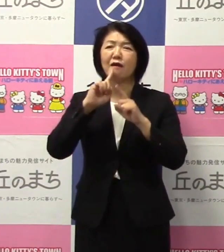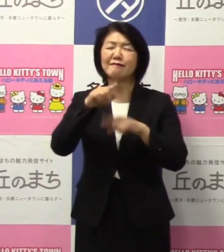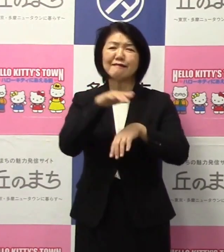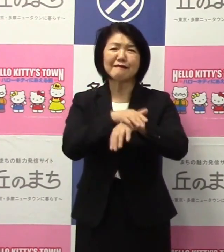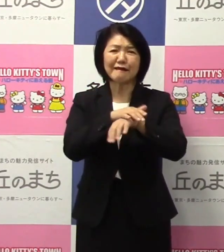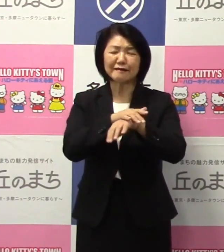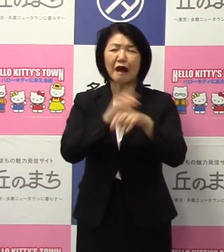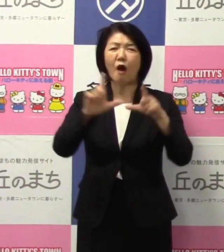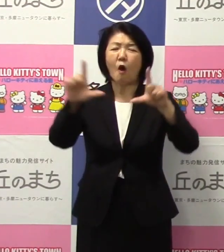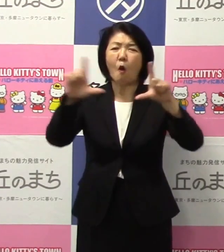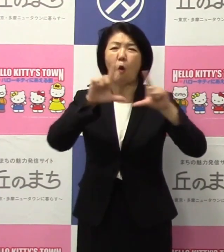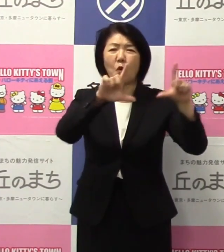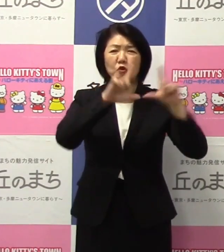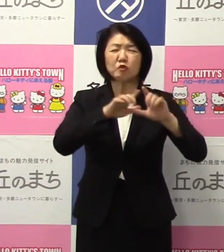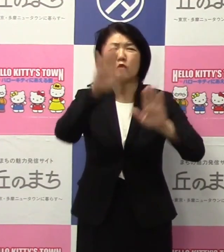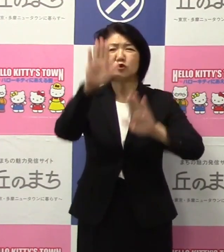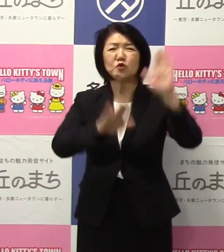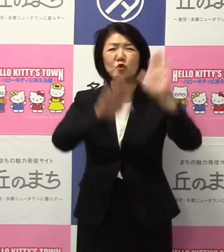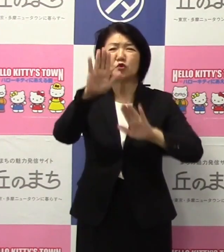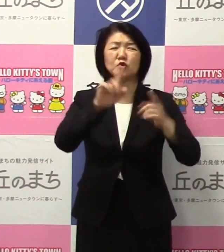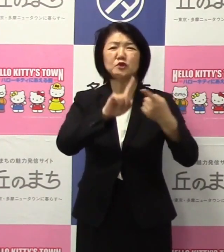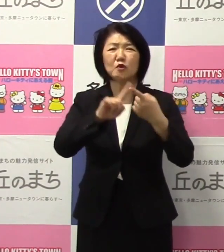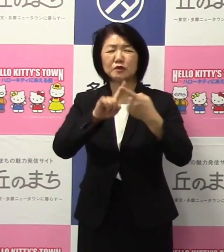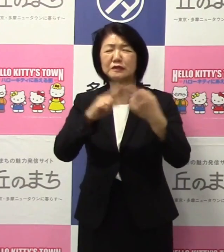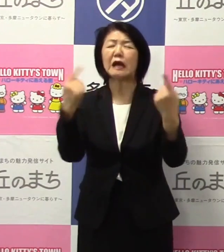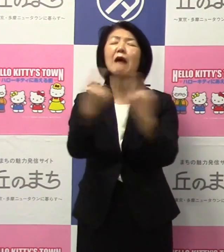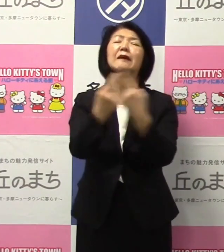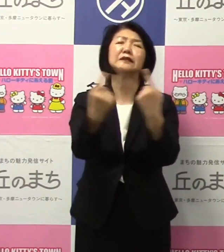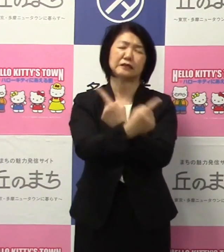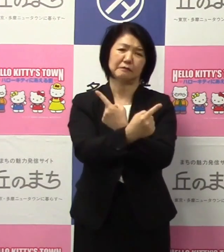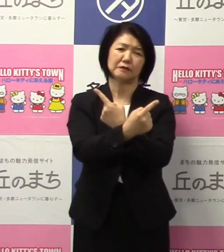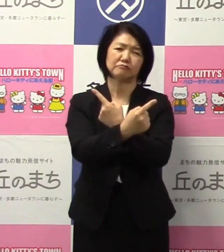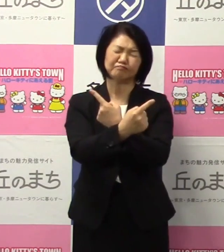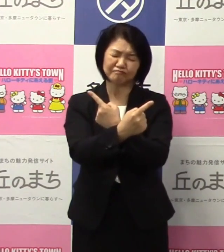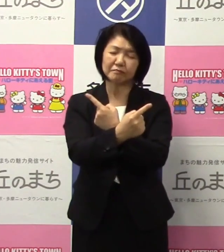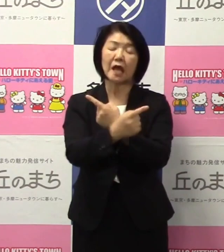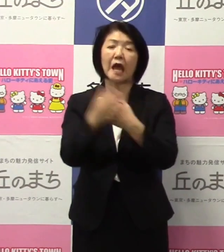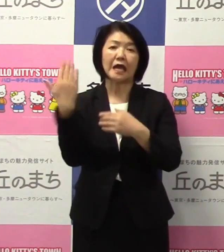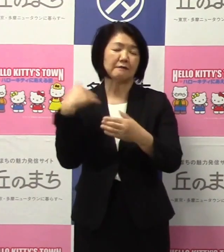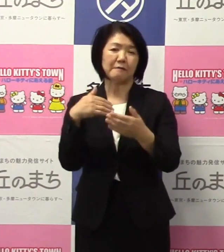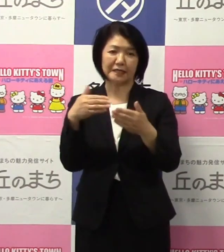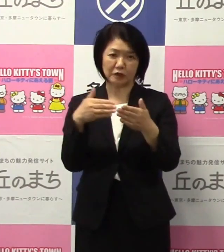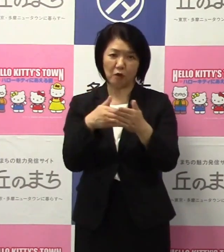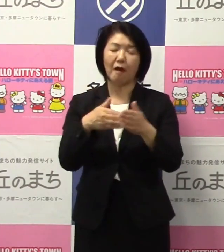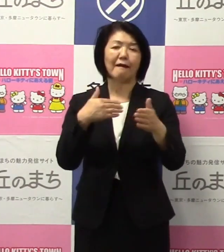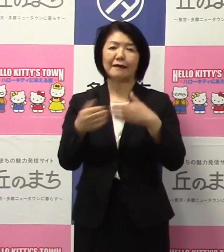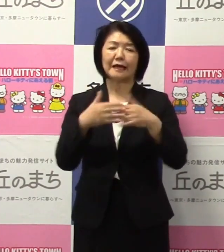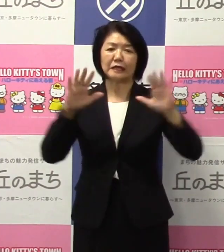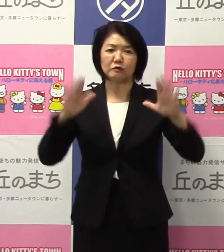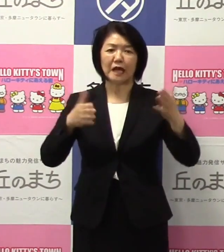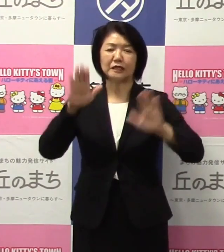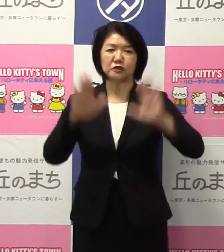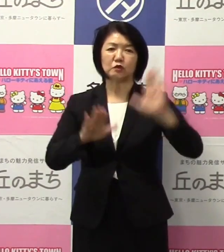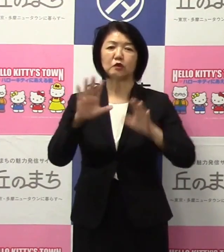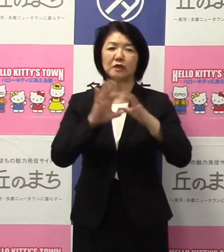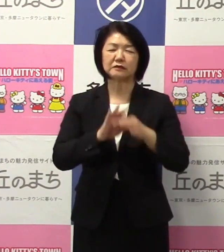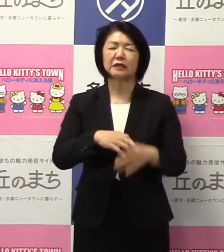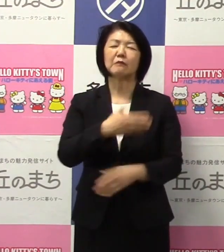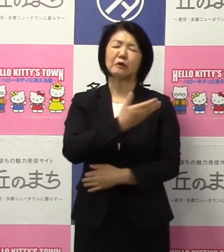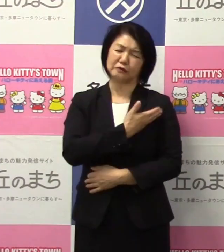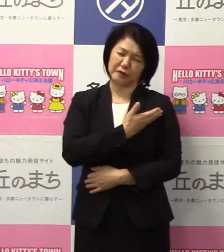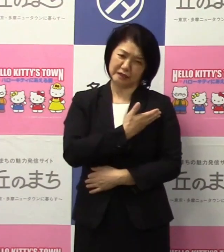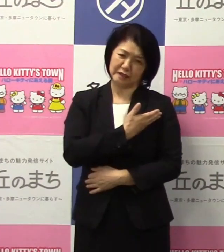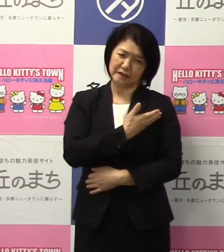きています。これまで経験したことのない事態ですから、それも仕方ないと思いますが、正し